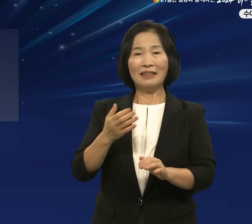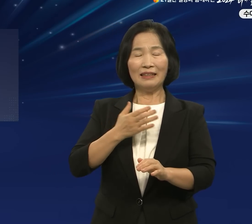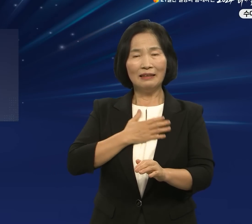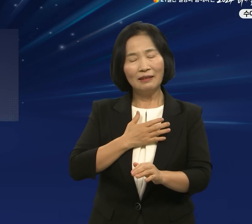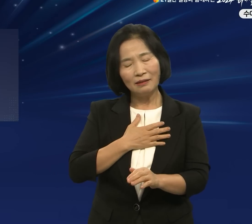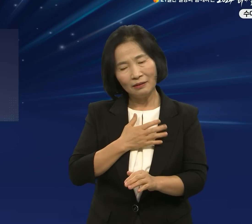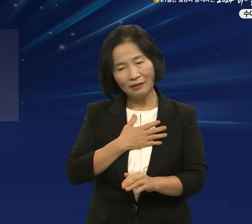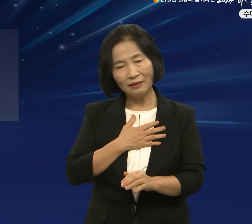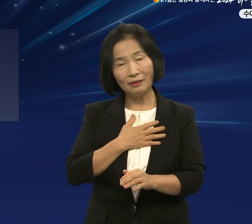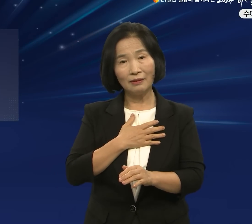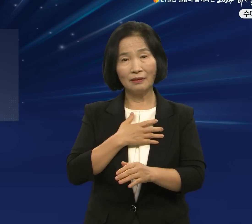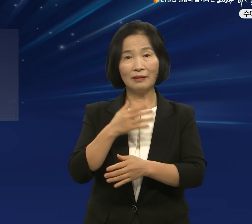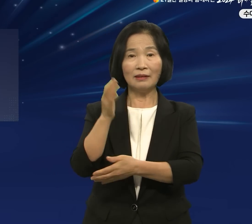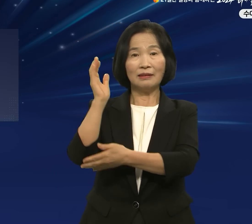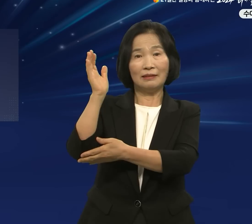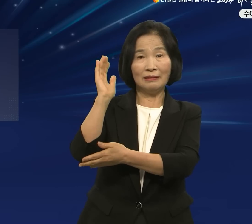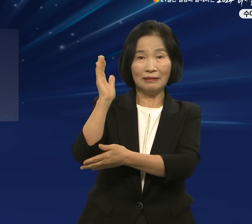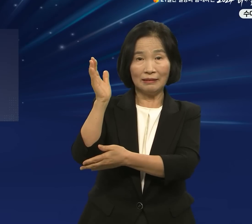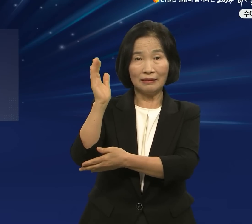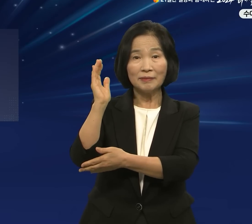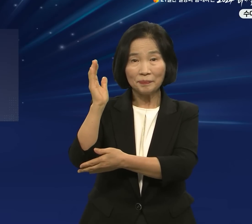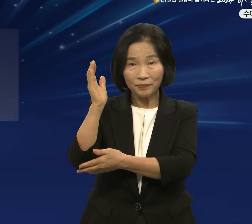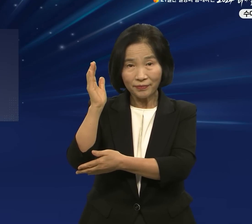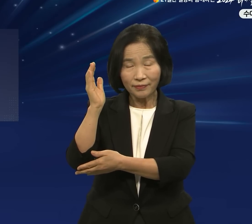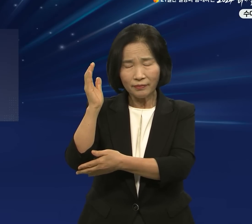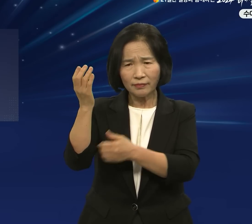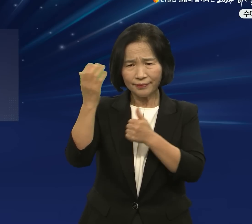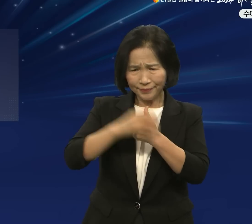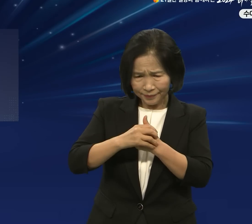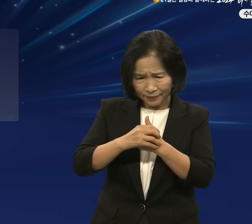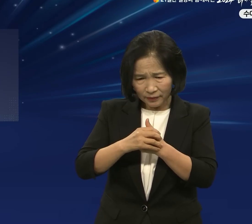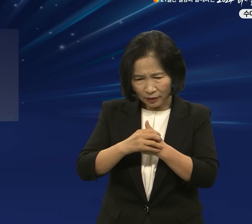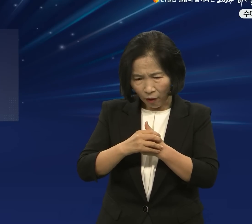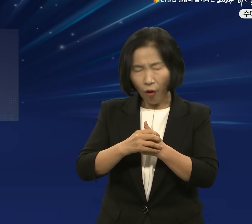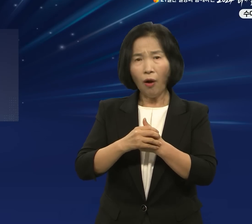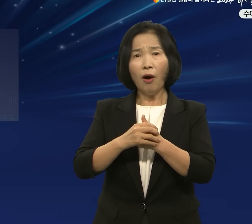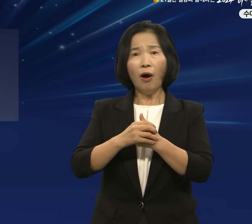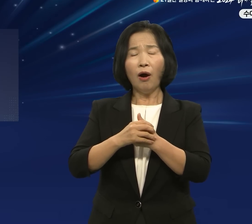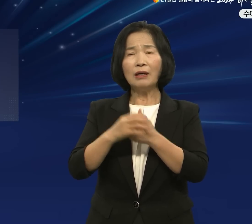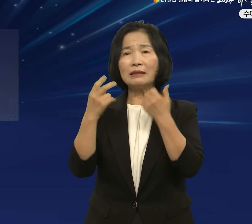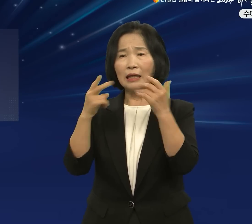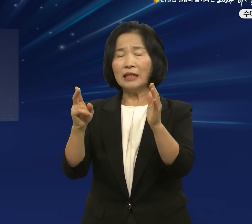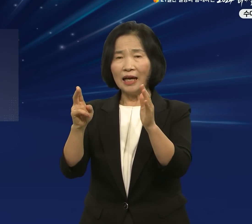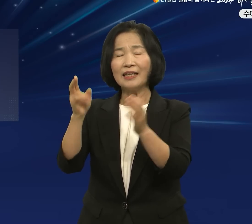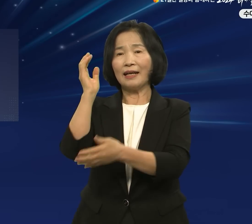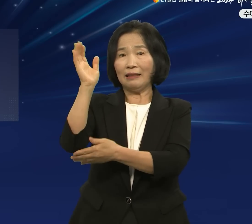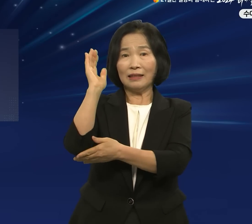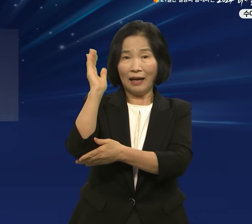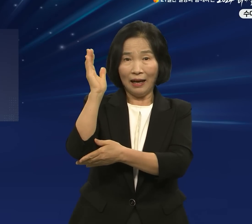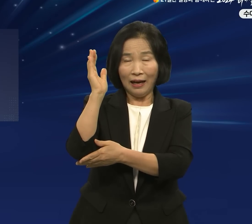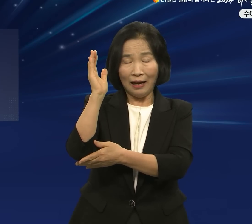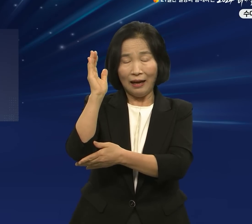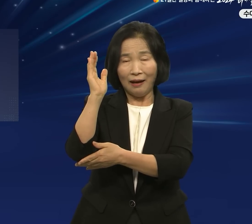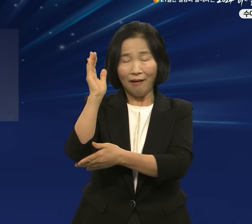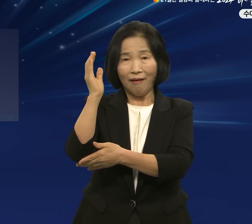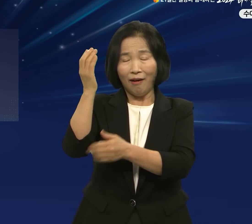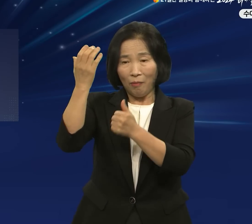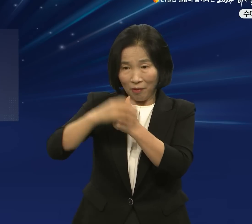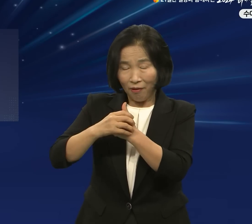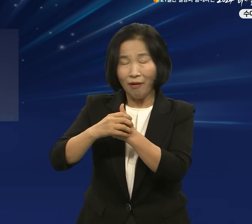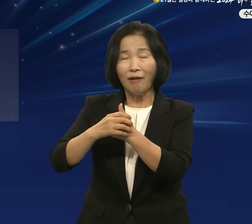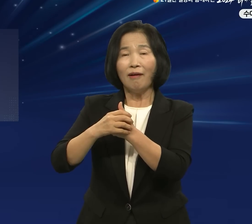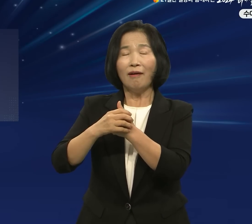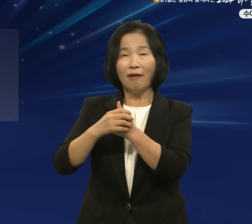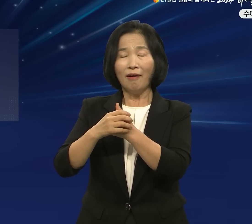그때부터 서서히 제가 다니엘 강사로 간다고 주보에 광고도 하고 성도님들께